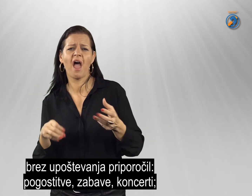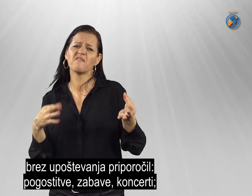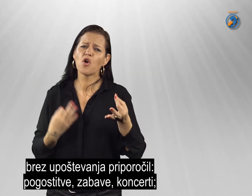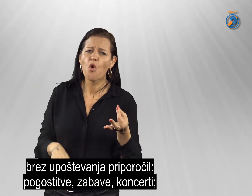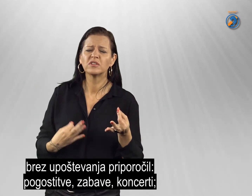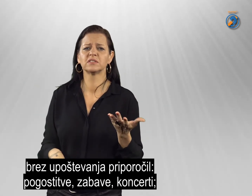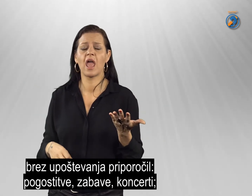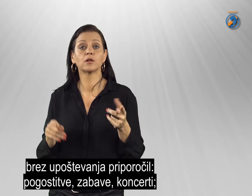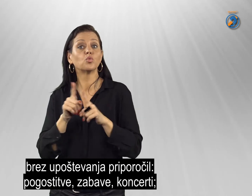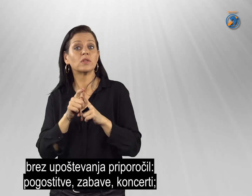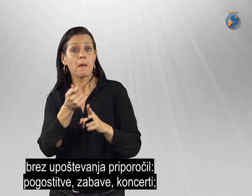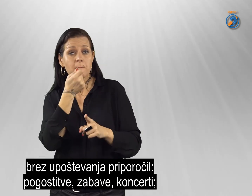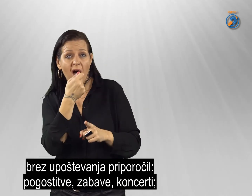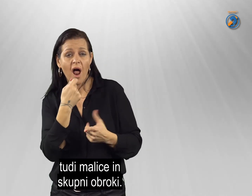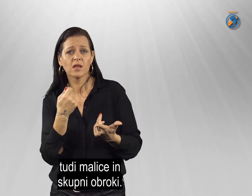obroki.